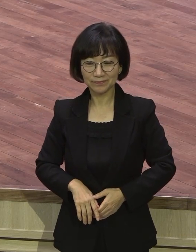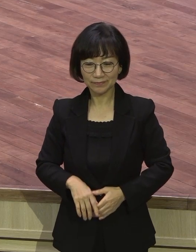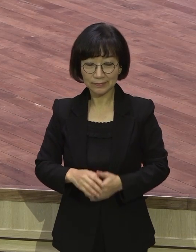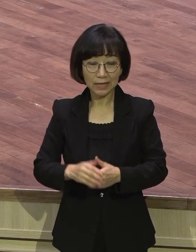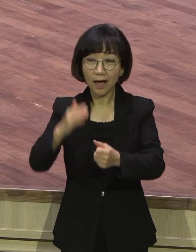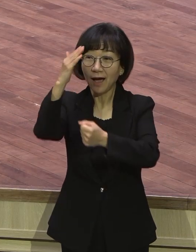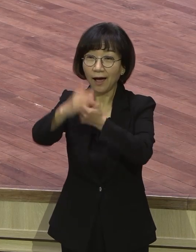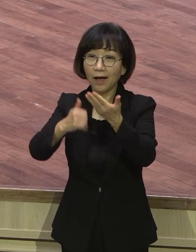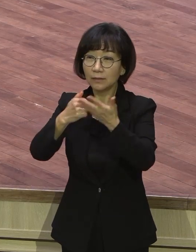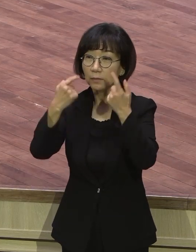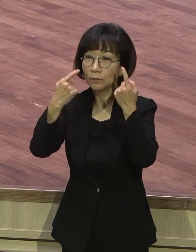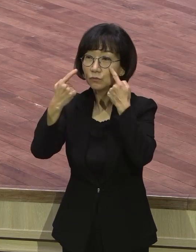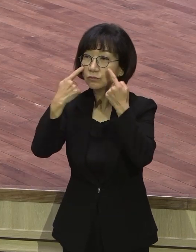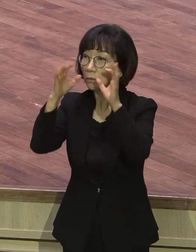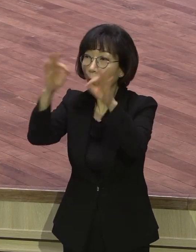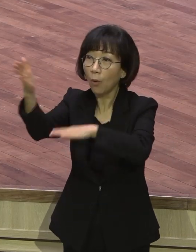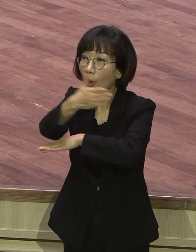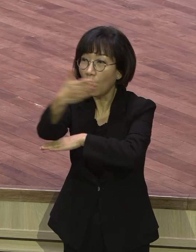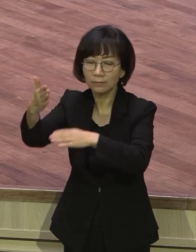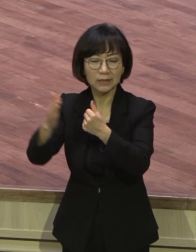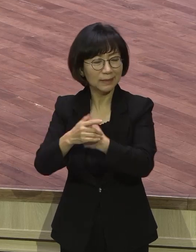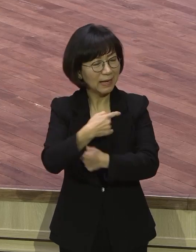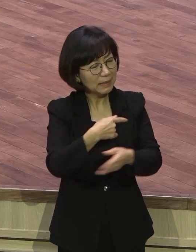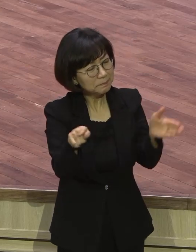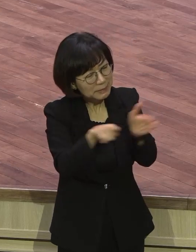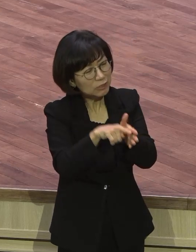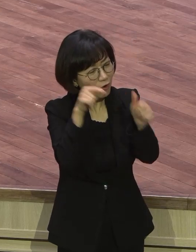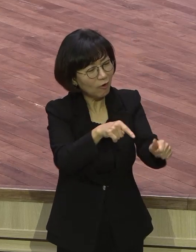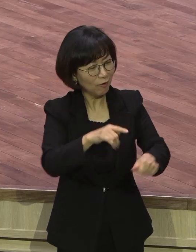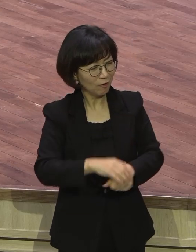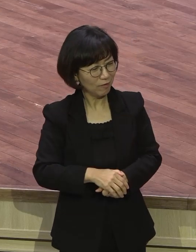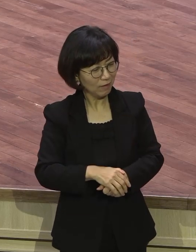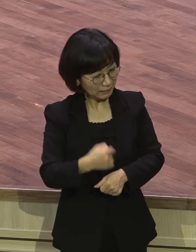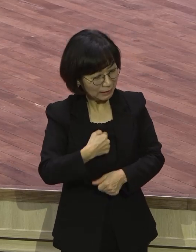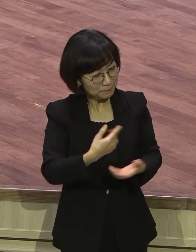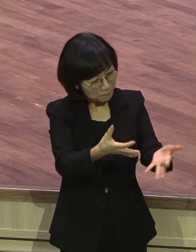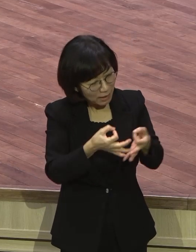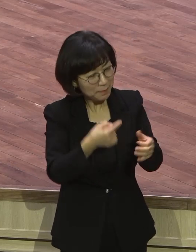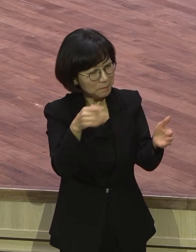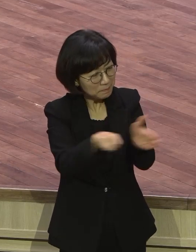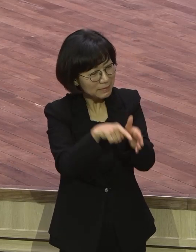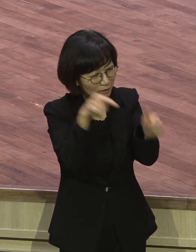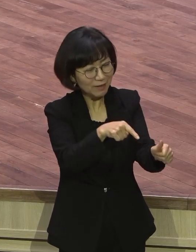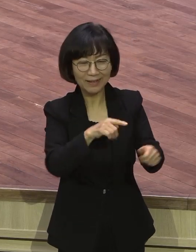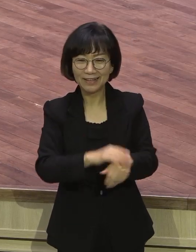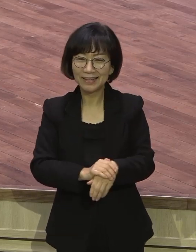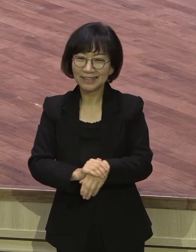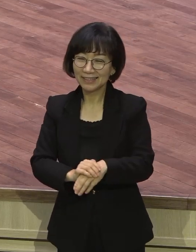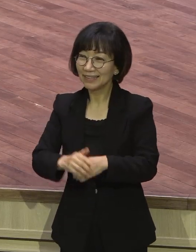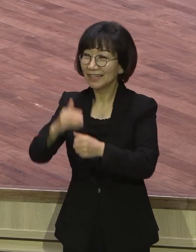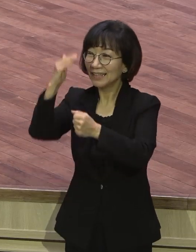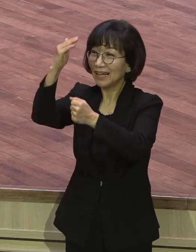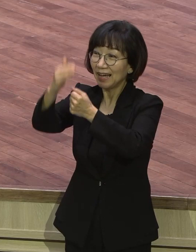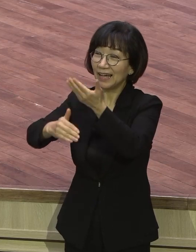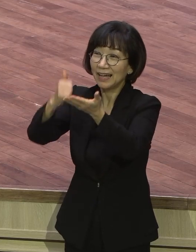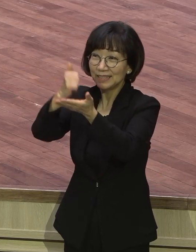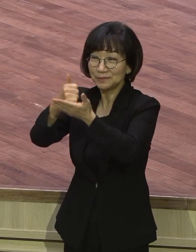눈에 안 보이니까 믿으라는 단어를 씁니다. 보이는데 뭘 믿으라 합니까? 하나님은 영이시니 하나님이